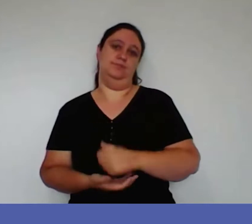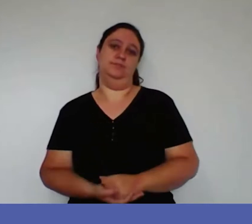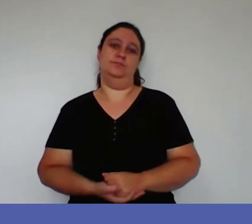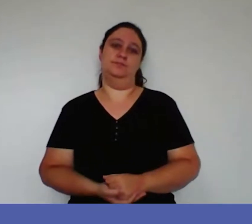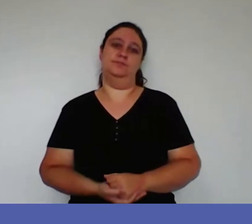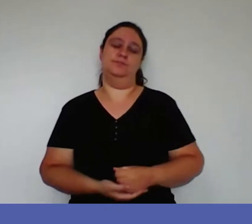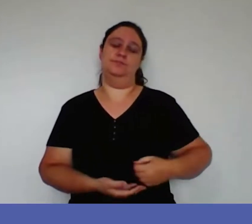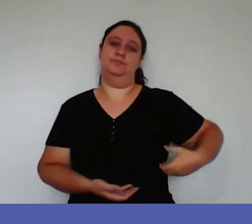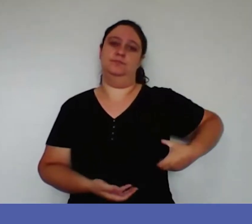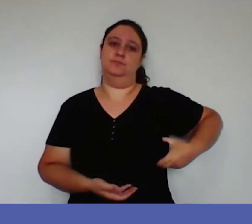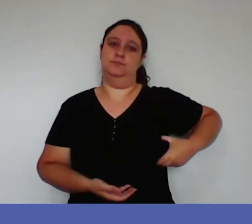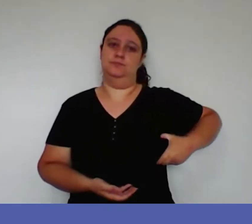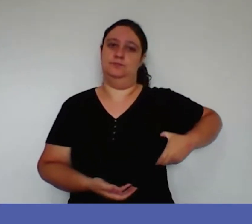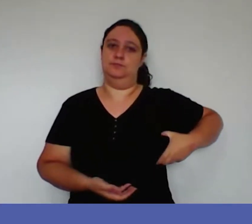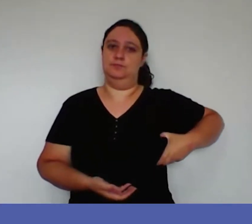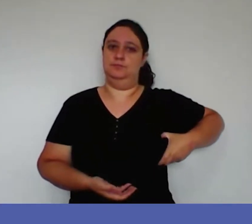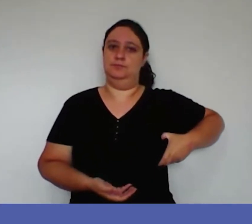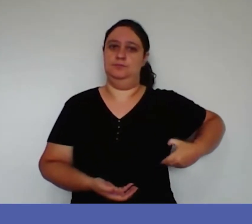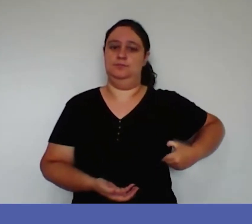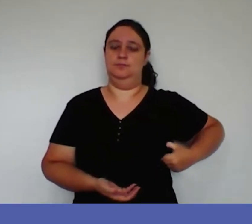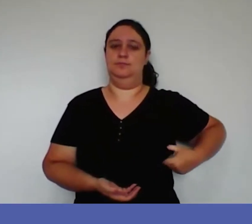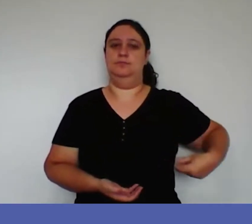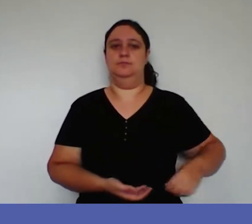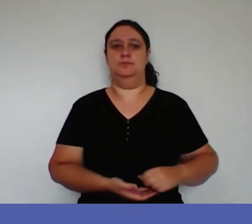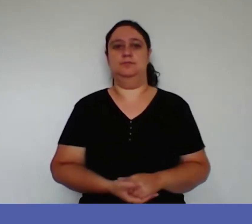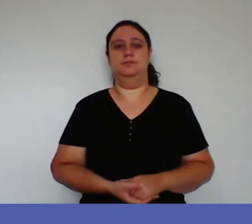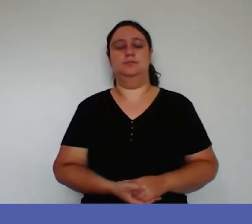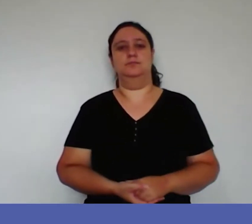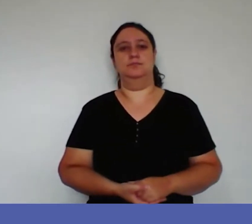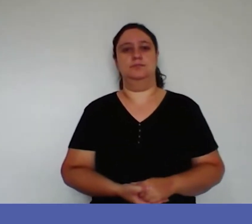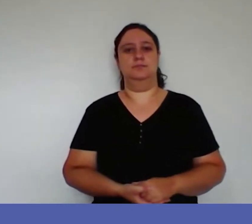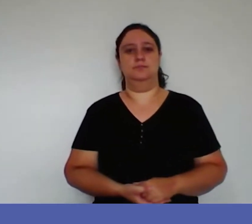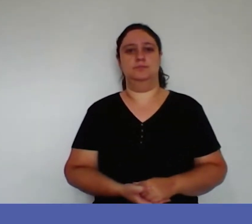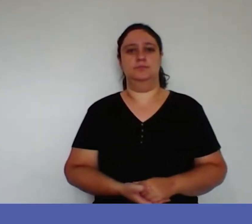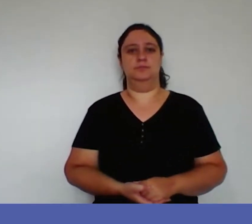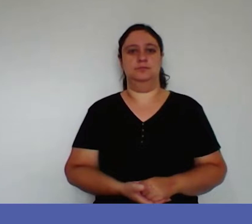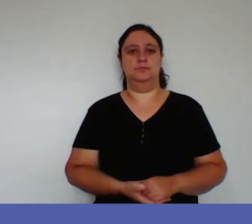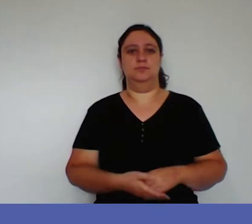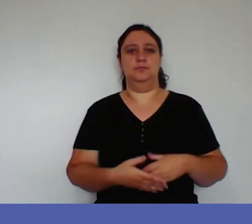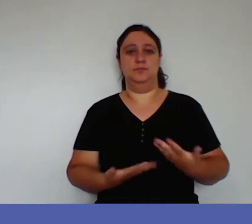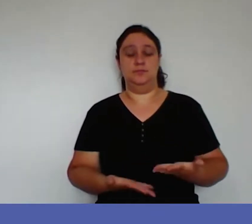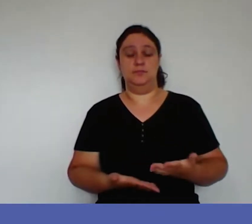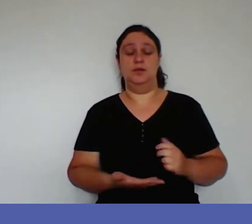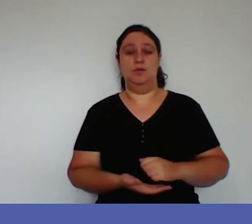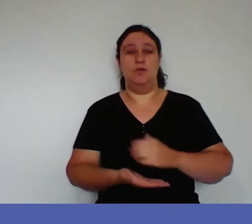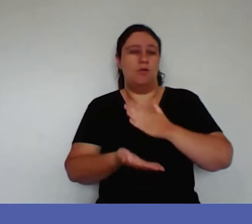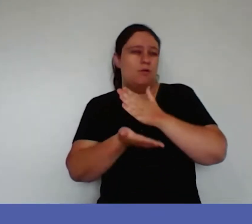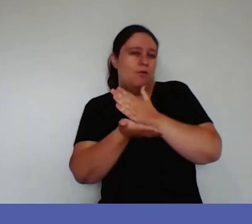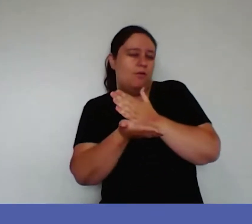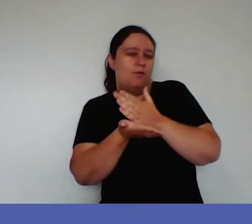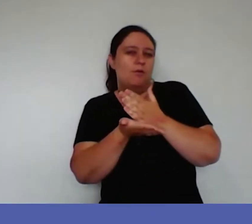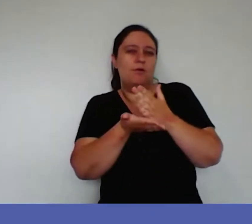Do nada, né? Irmão, estava surgindo, né?